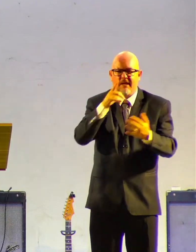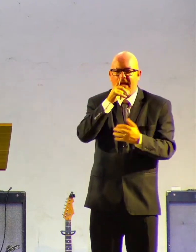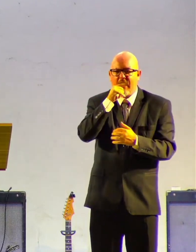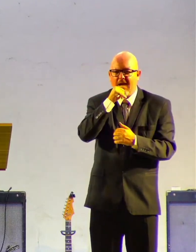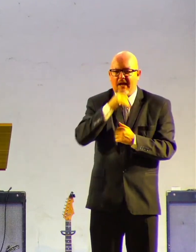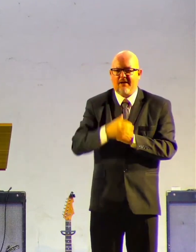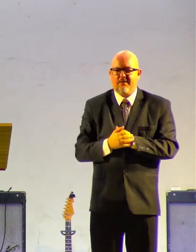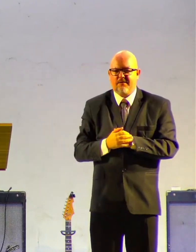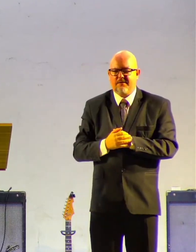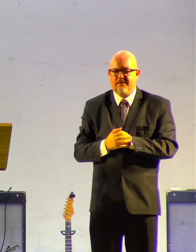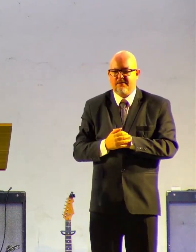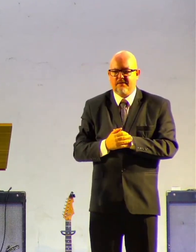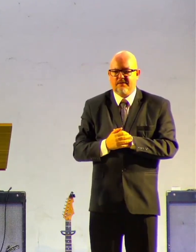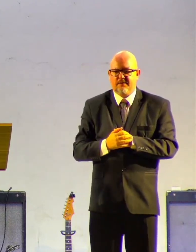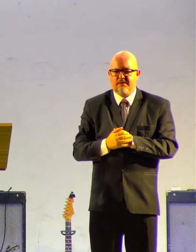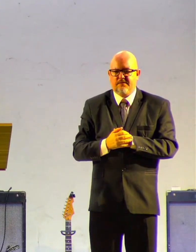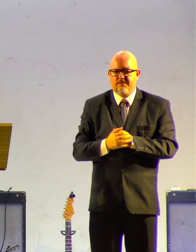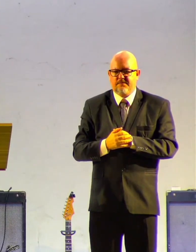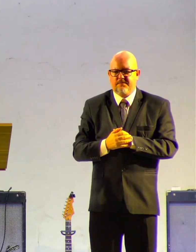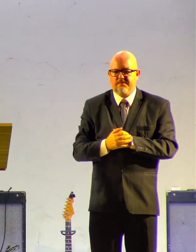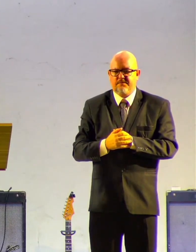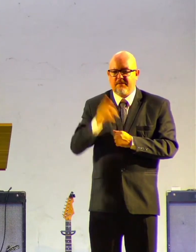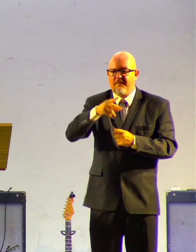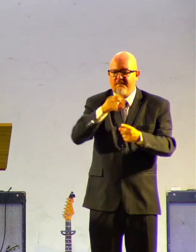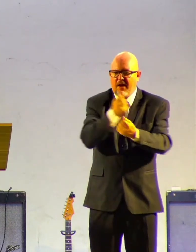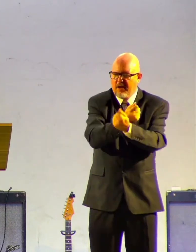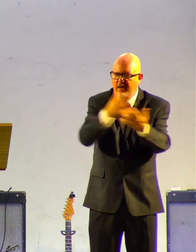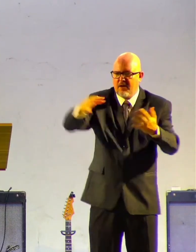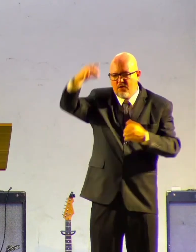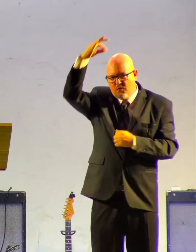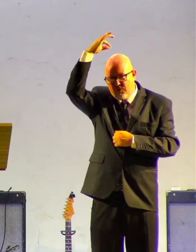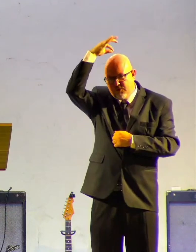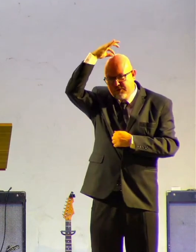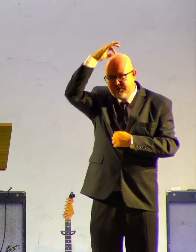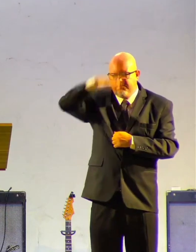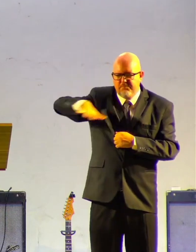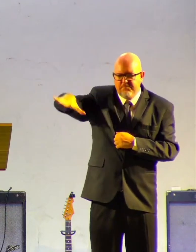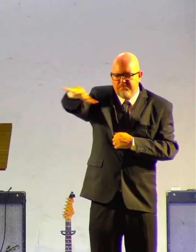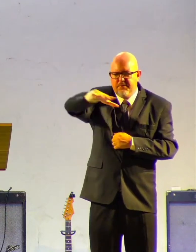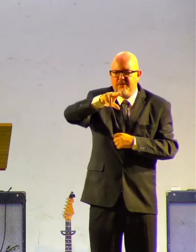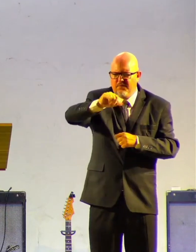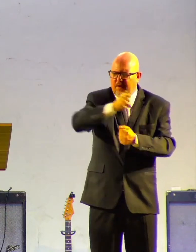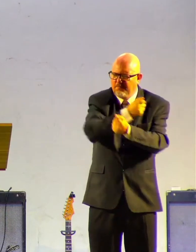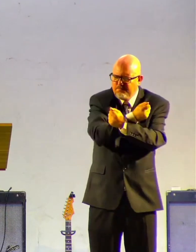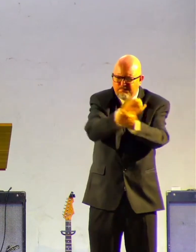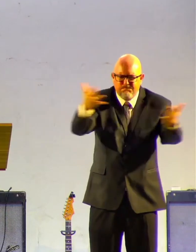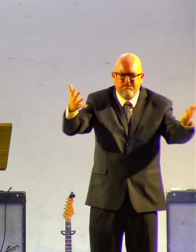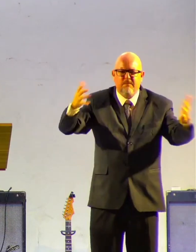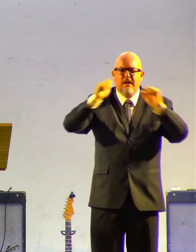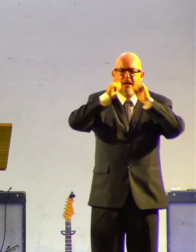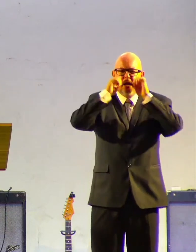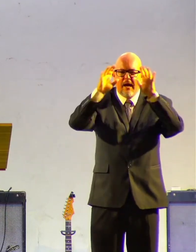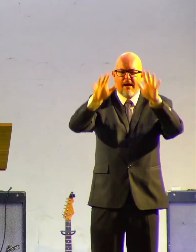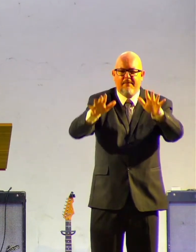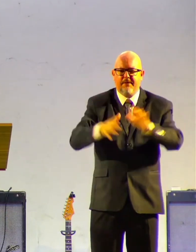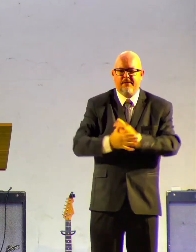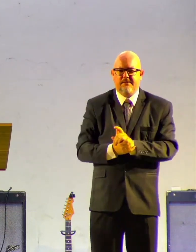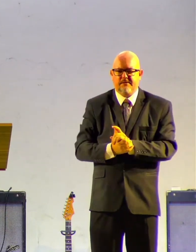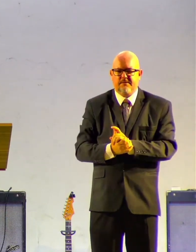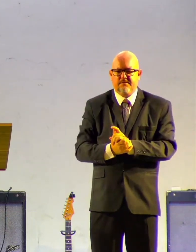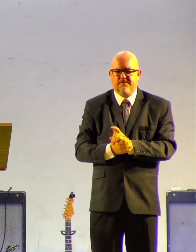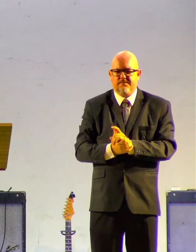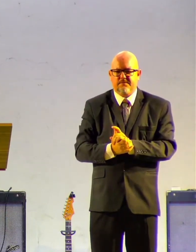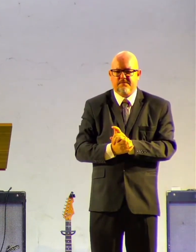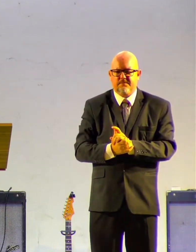sedento, torrente sobre a terra seca, derramarei meu espírito sobre a tua posteridade, e a minha bênção sobre os teus